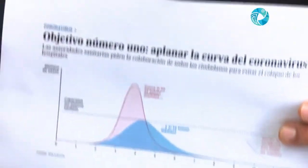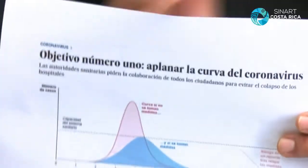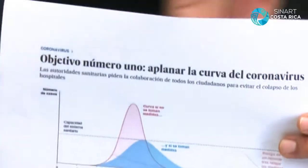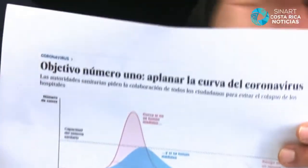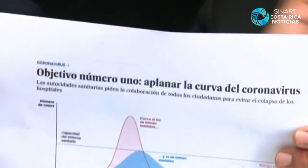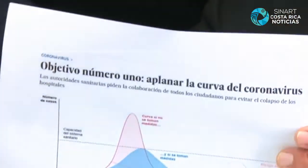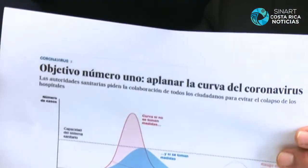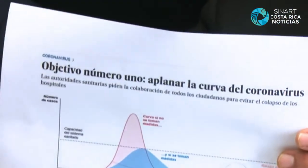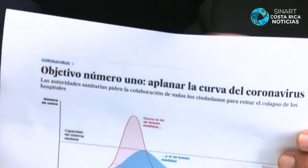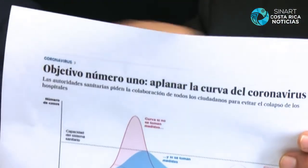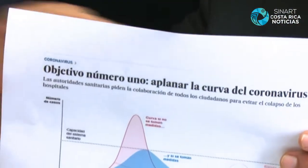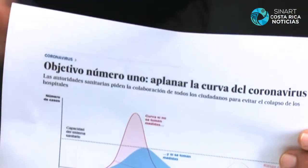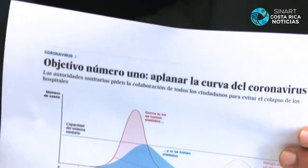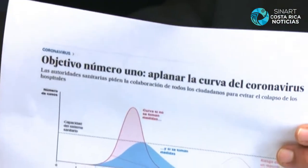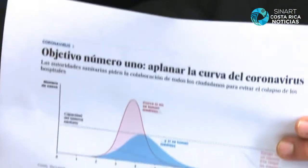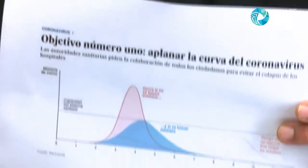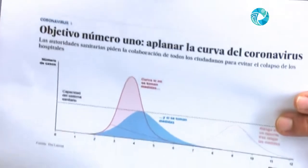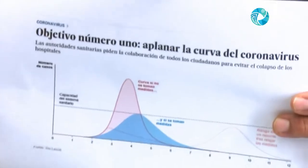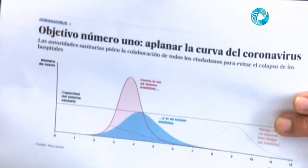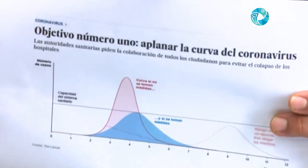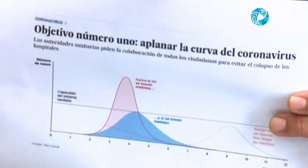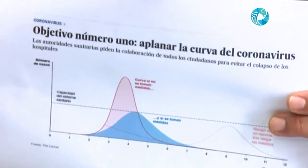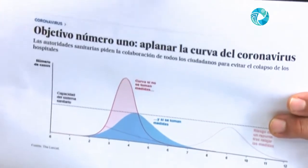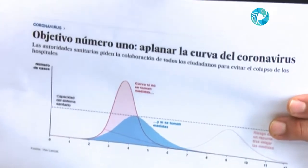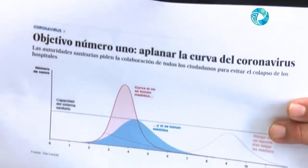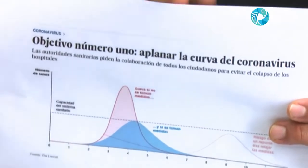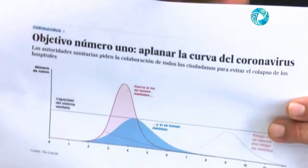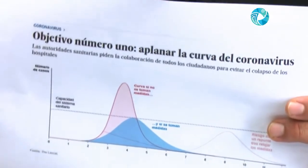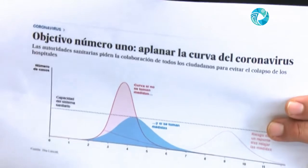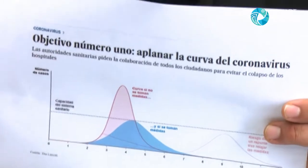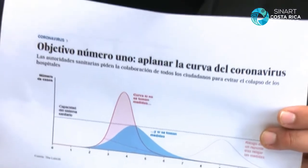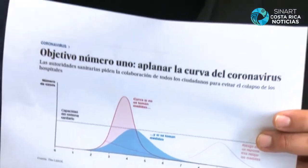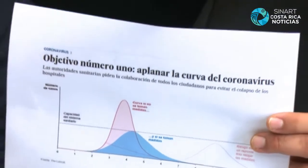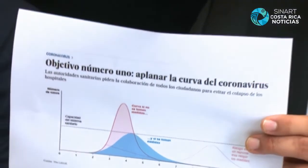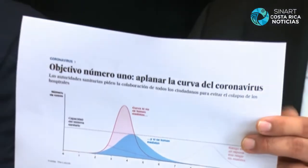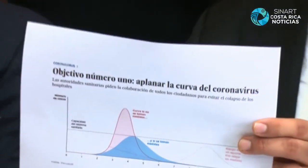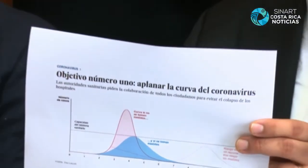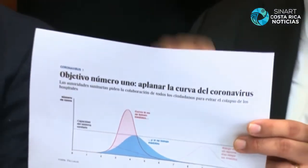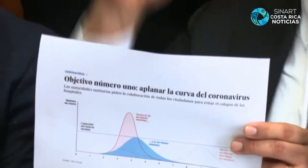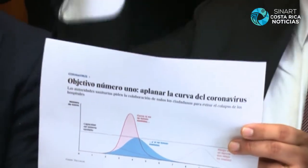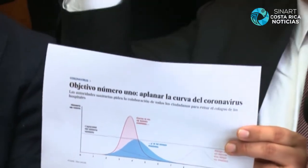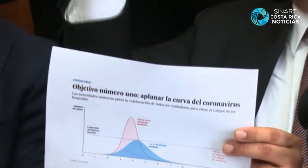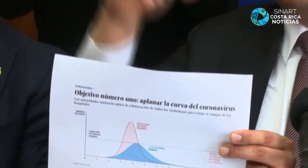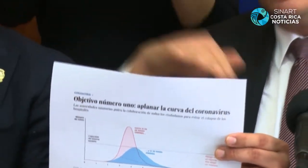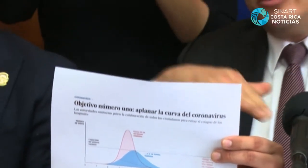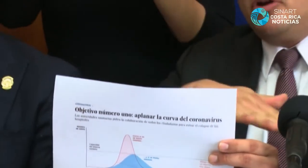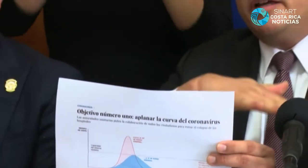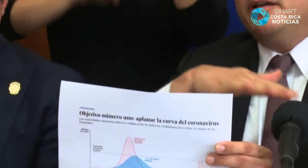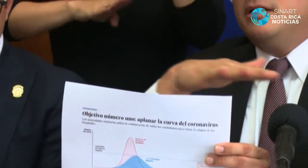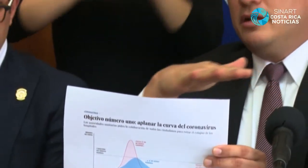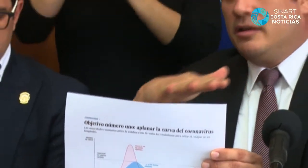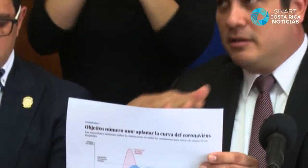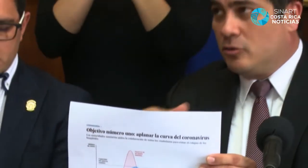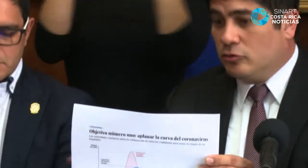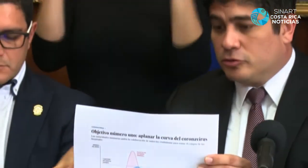decir, una curva más prolongada en el tiempo, pero más achatada. Es decir, no hay picos de casos, sino